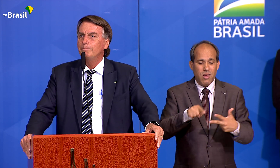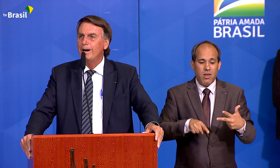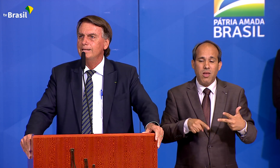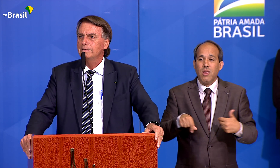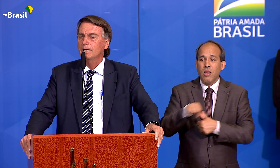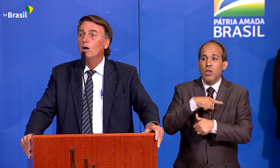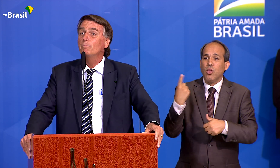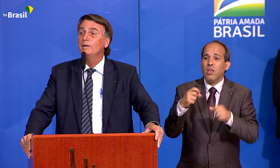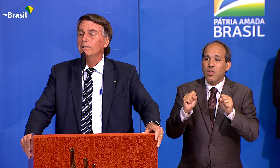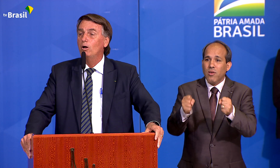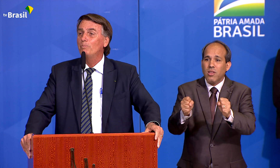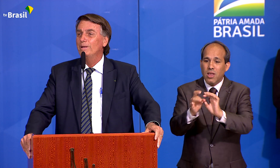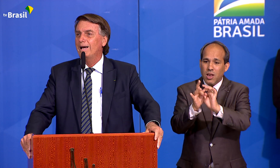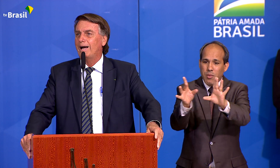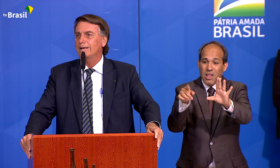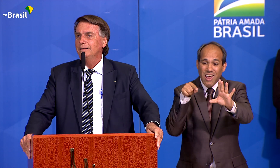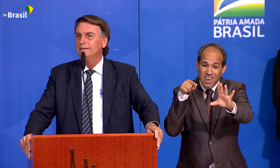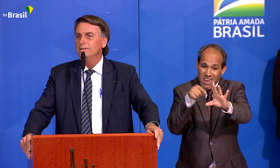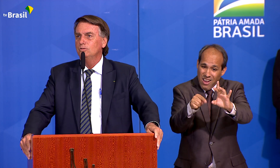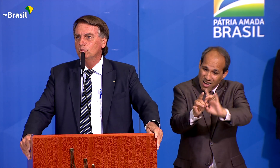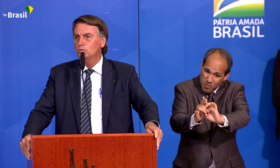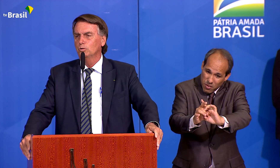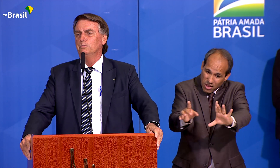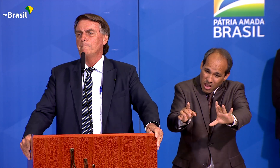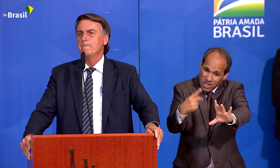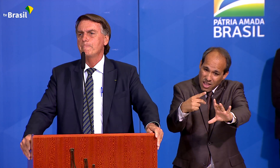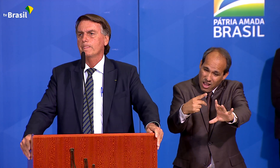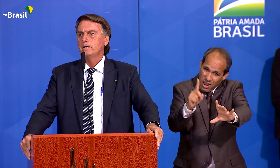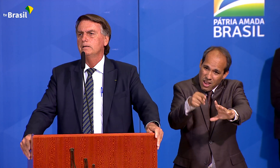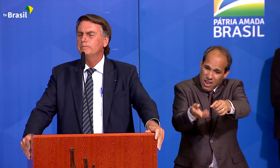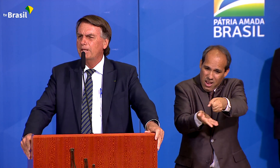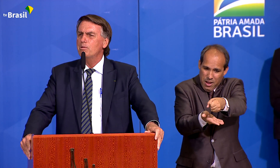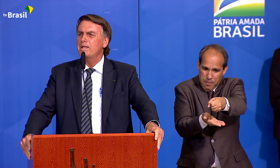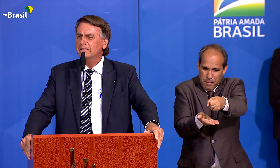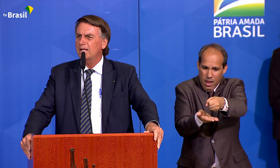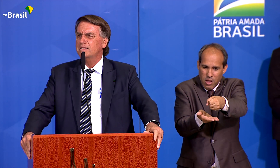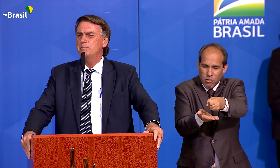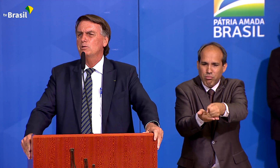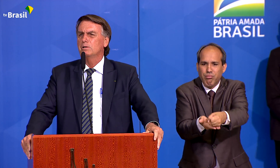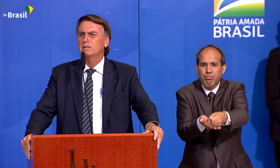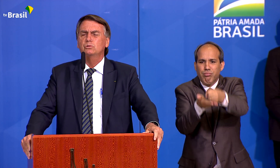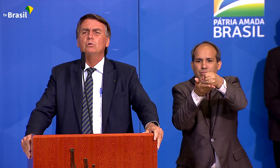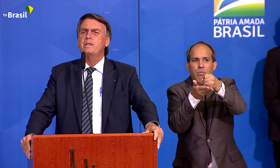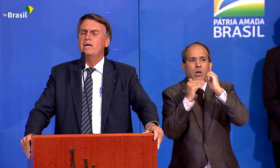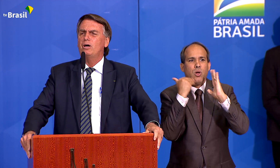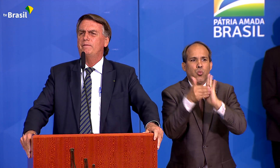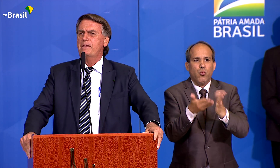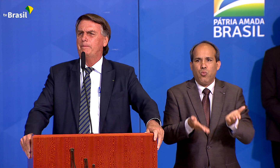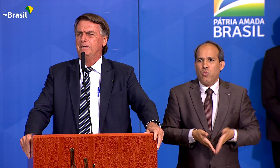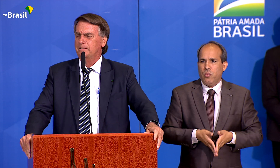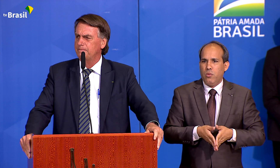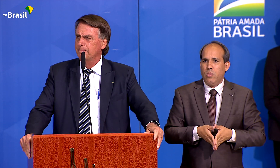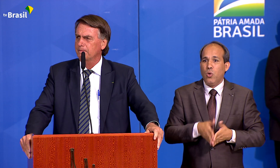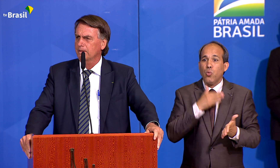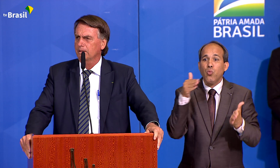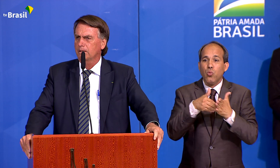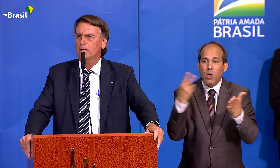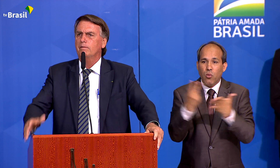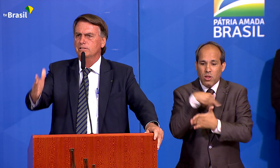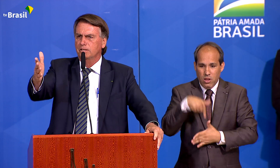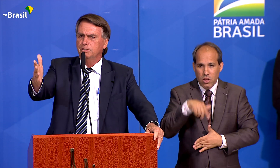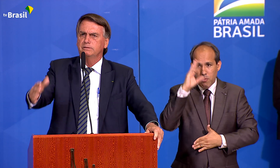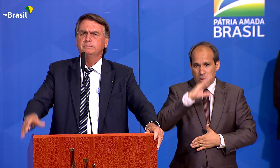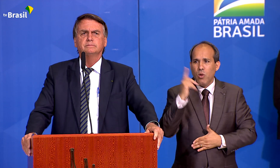é a base é o é o Pilar de tudo E tenho certeza absoluta tudo se renova nesse país